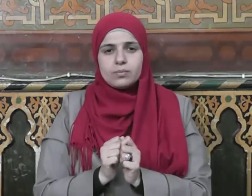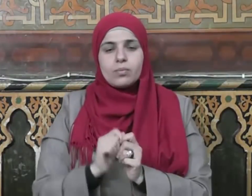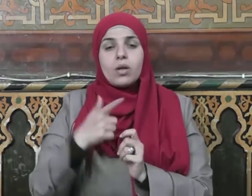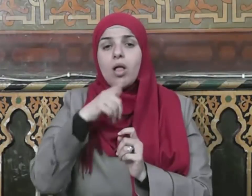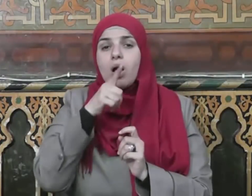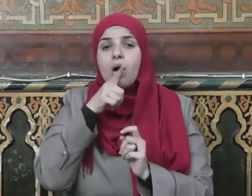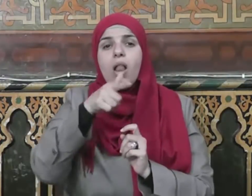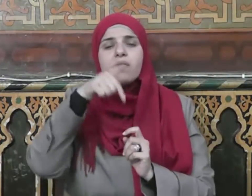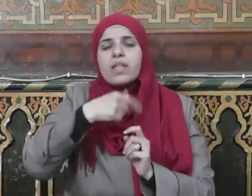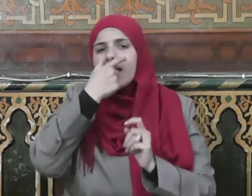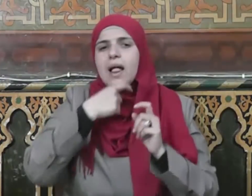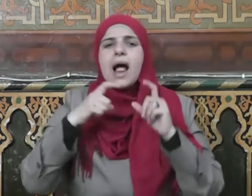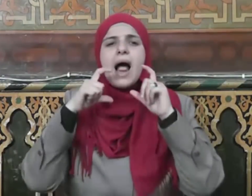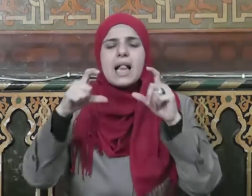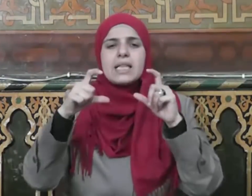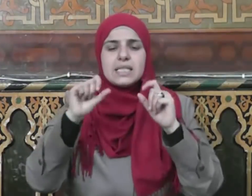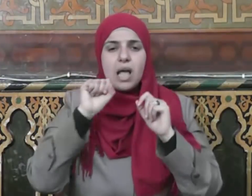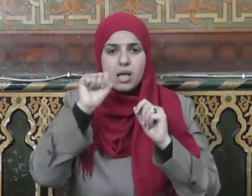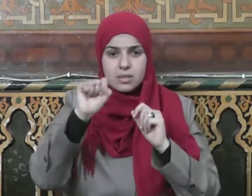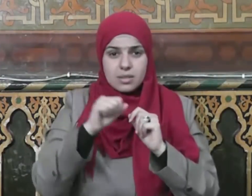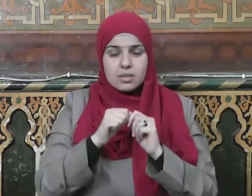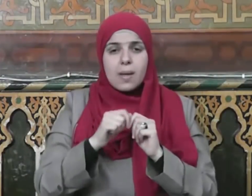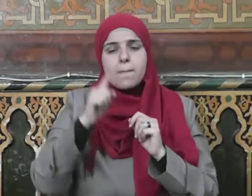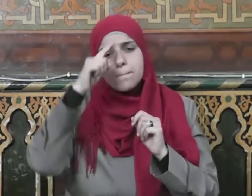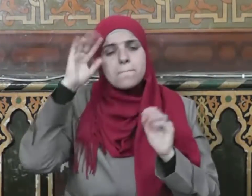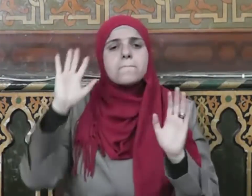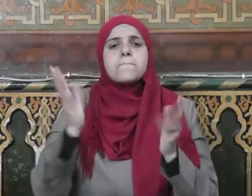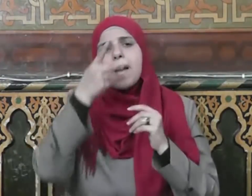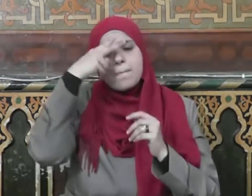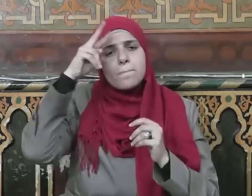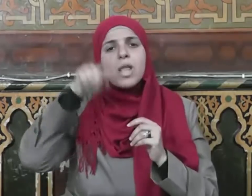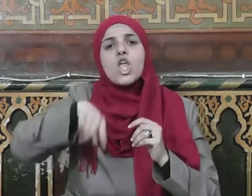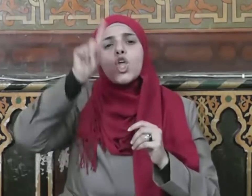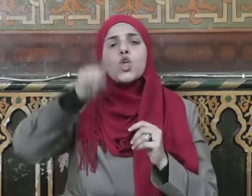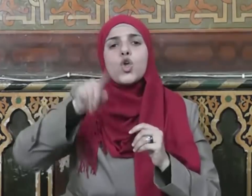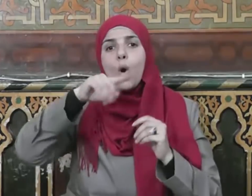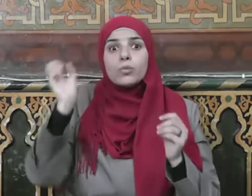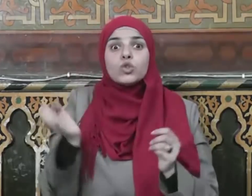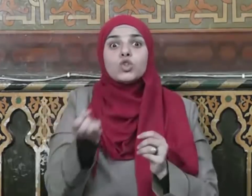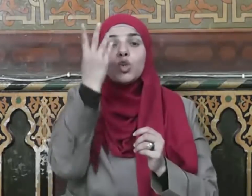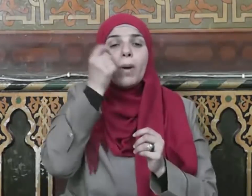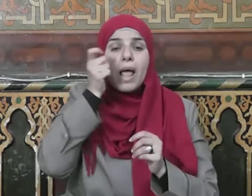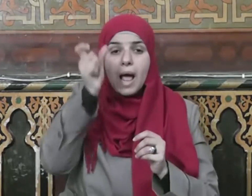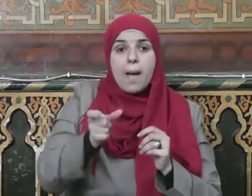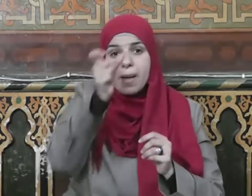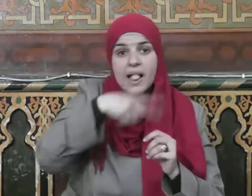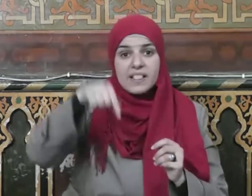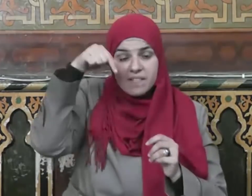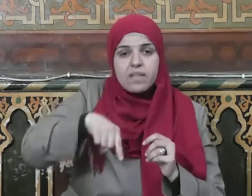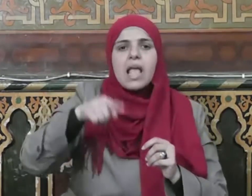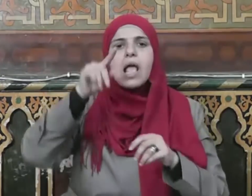القائل في حديثه الشريف: ما من يوم يصبح العباد فيه إلا ملكان